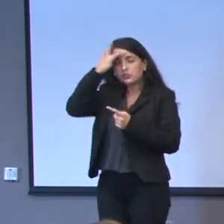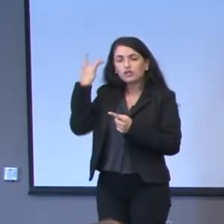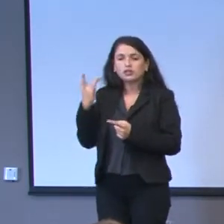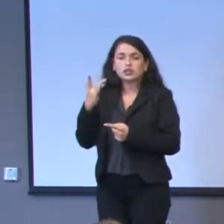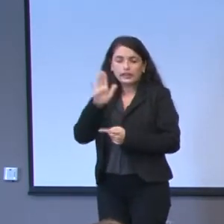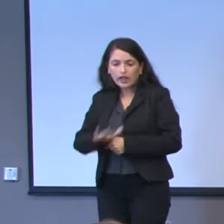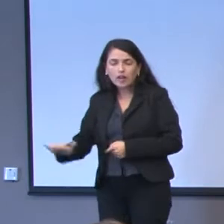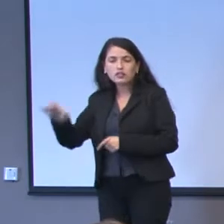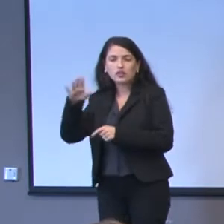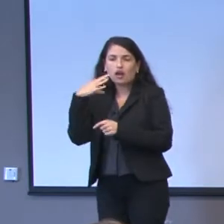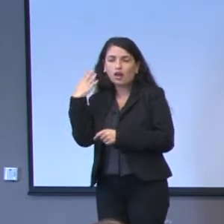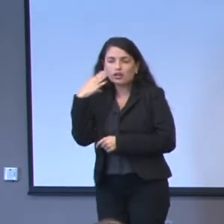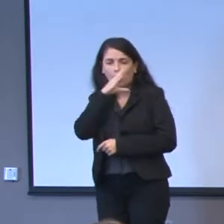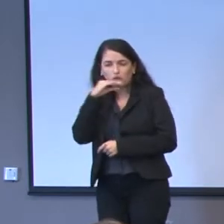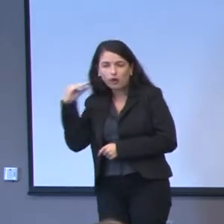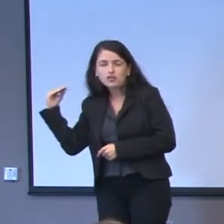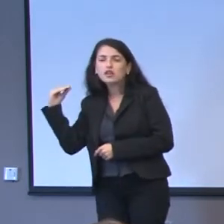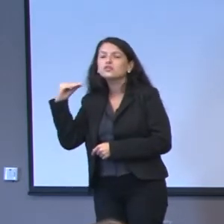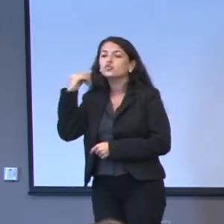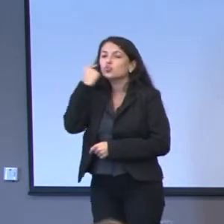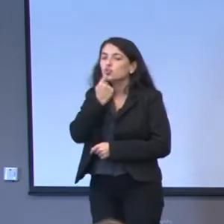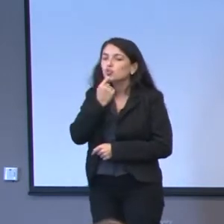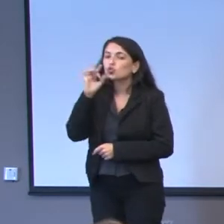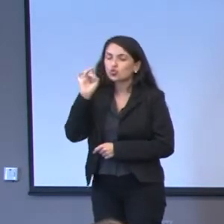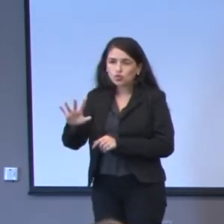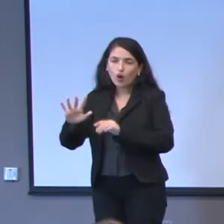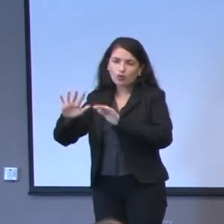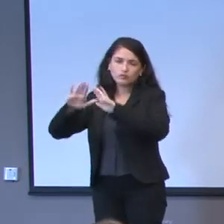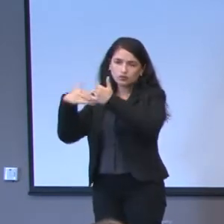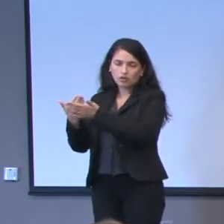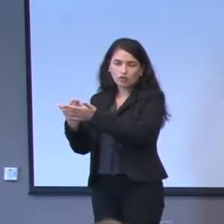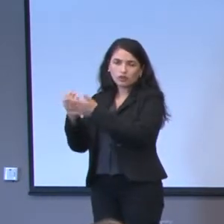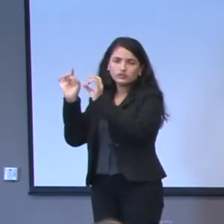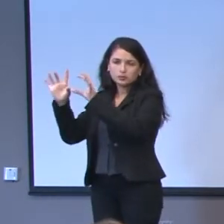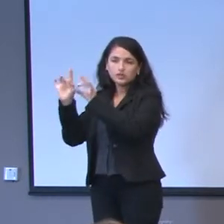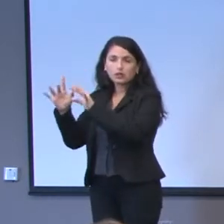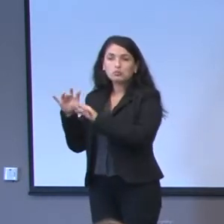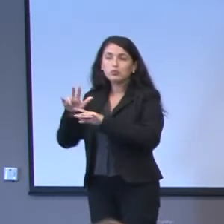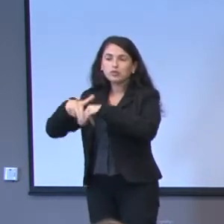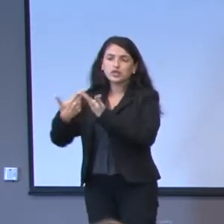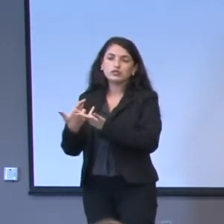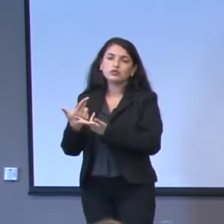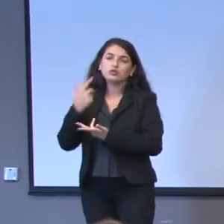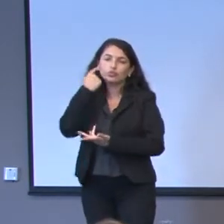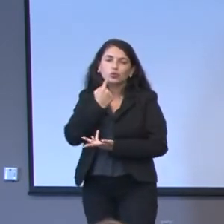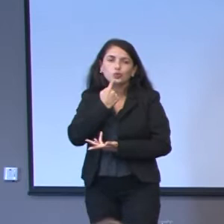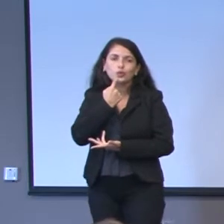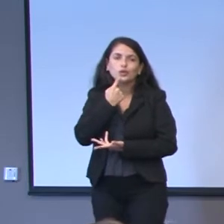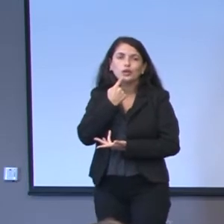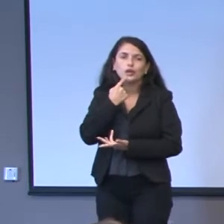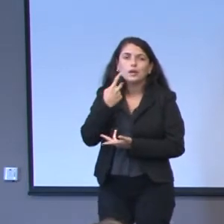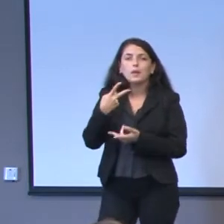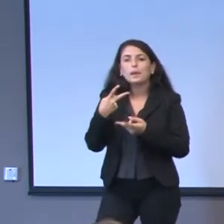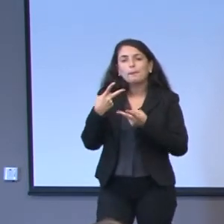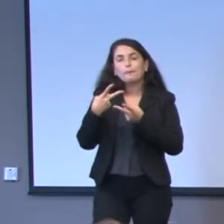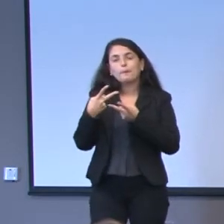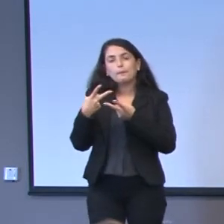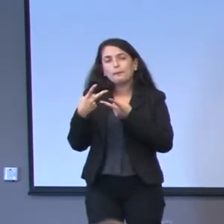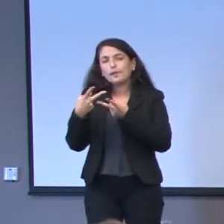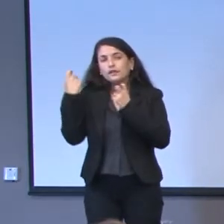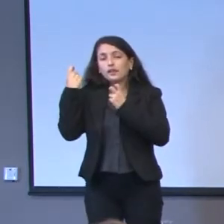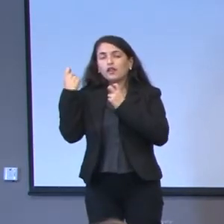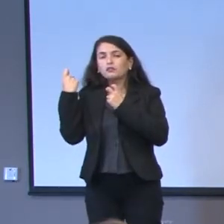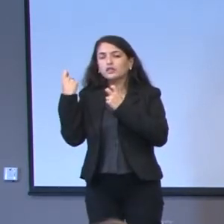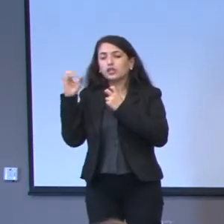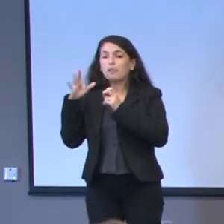adolescente surdo. Né? Então, é muito esse o parâmetro que eles usam para avaliar o que é melhor para né, para uma criança que tenha deficiência